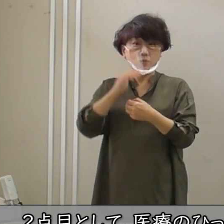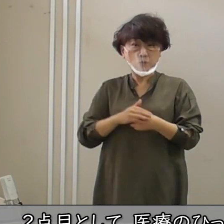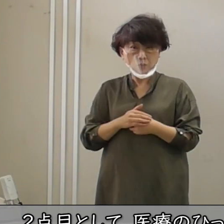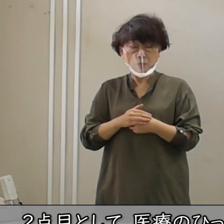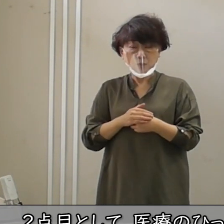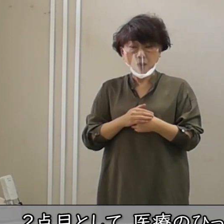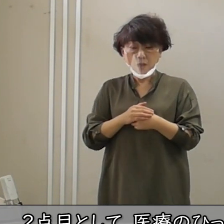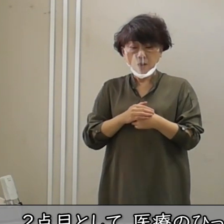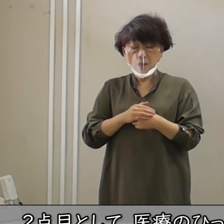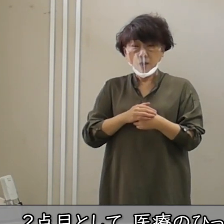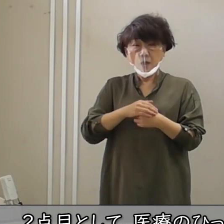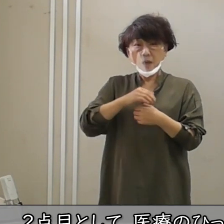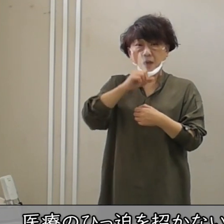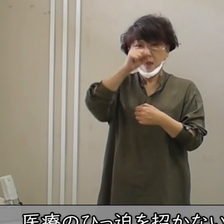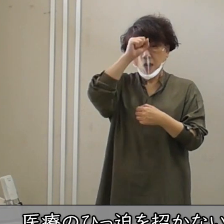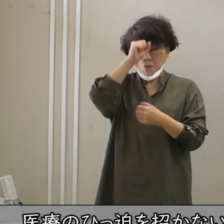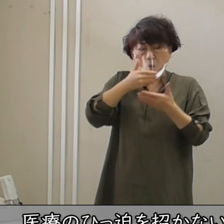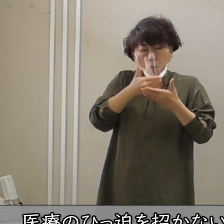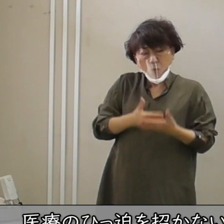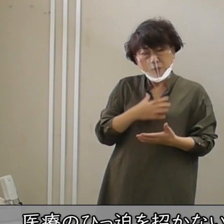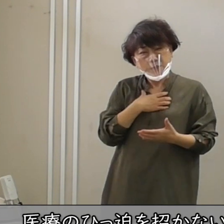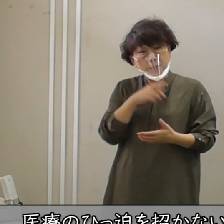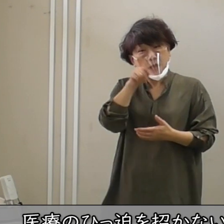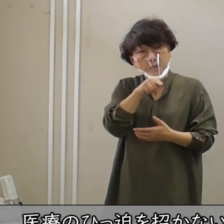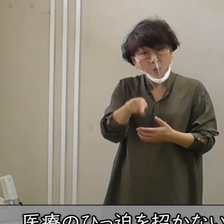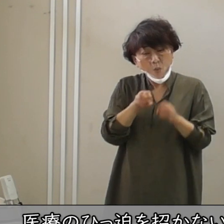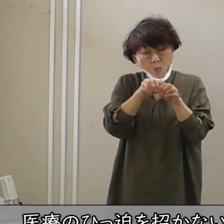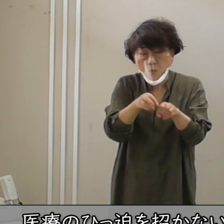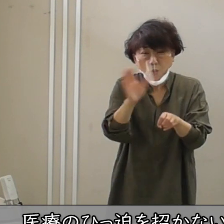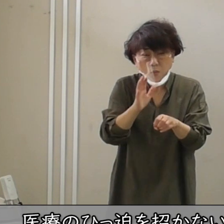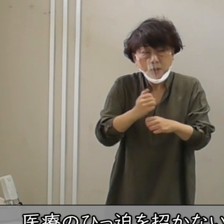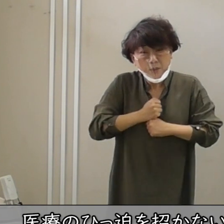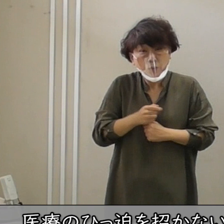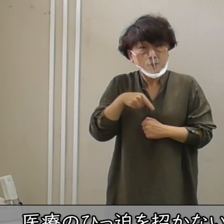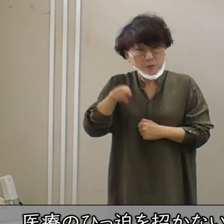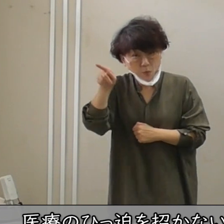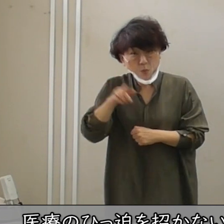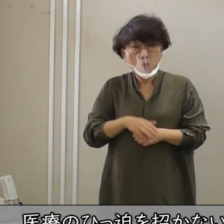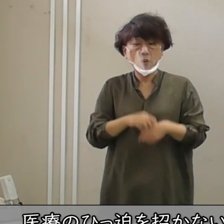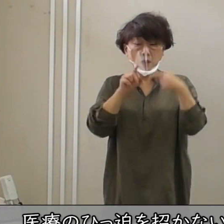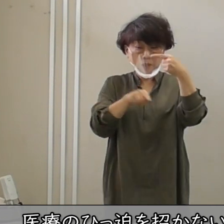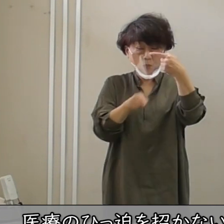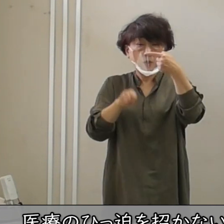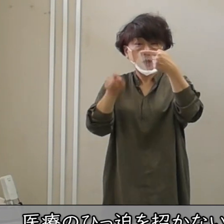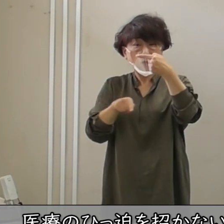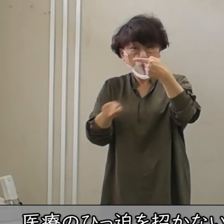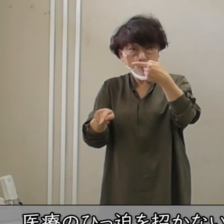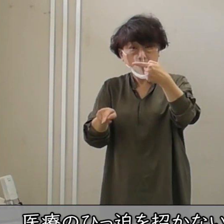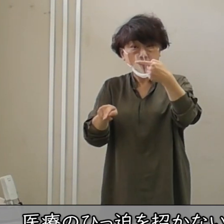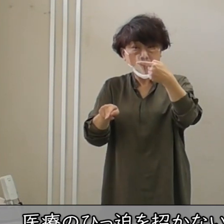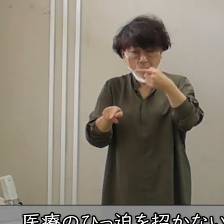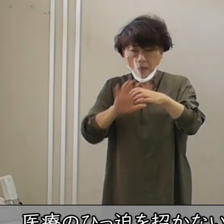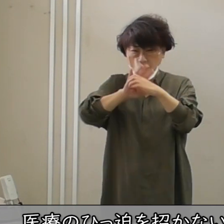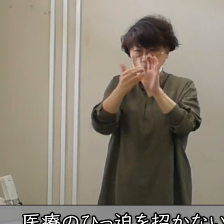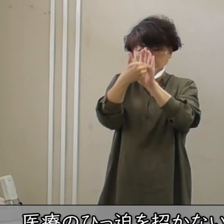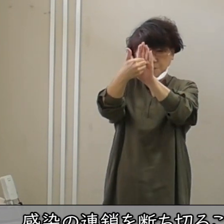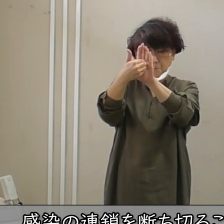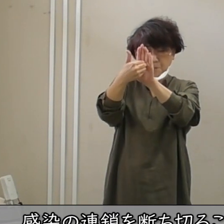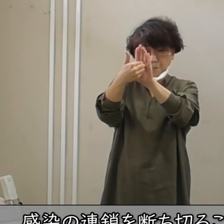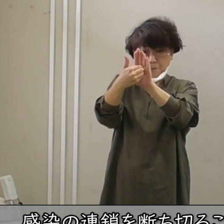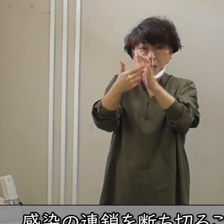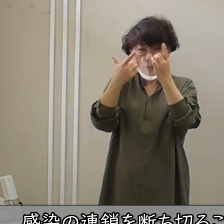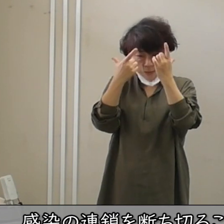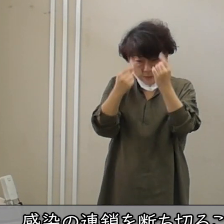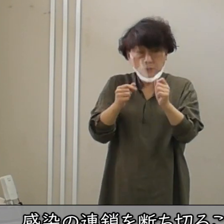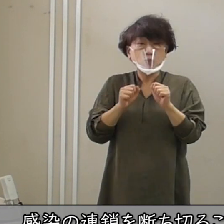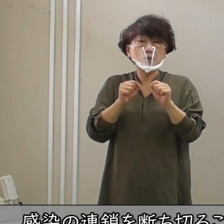を防ぎましょう。医療の逼迫を招かないよう、一人一人が感染対策を徹底し、